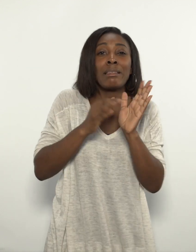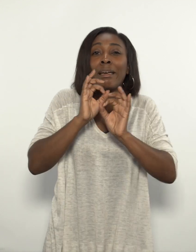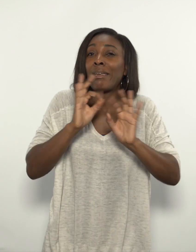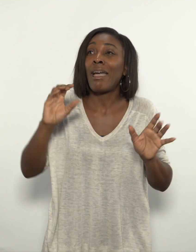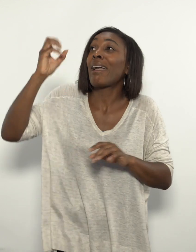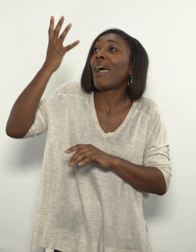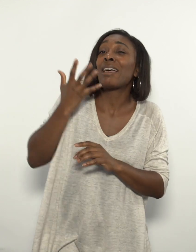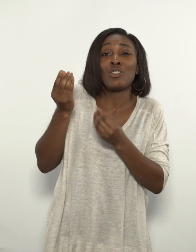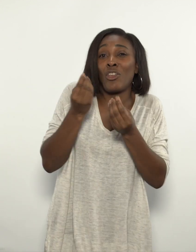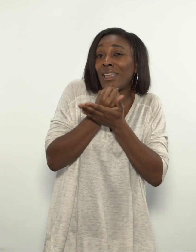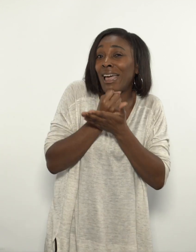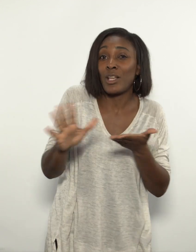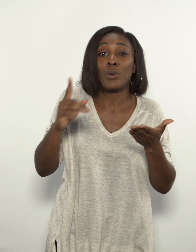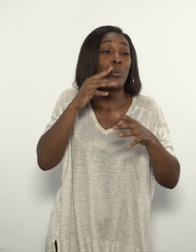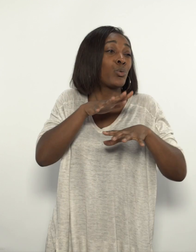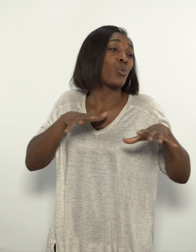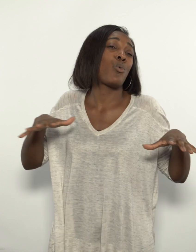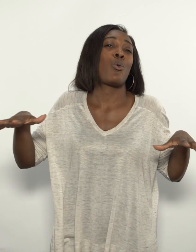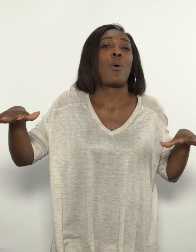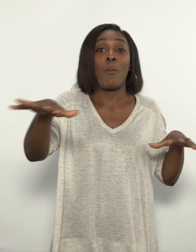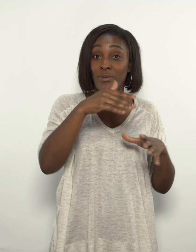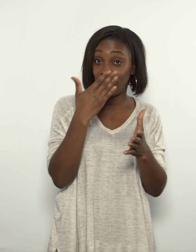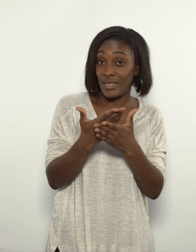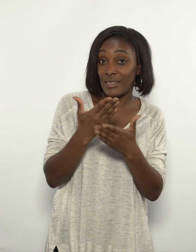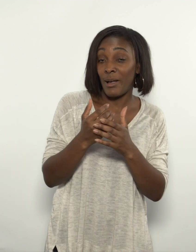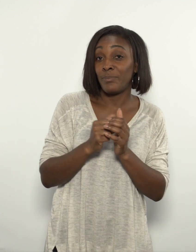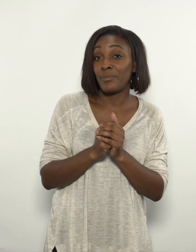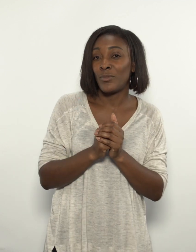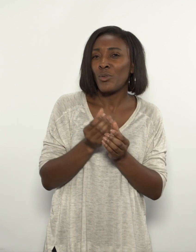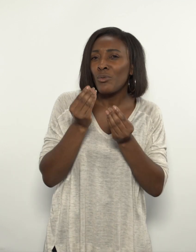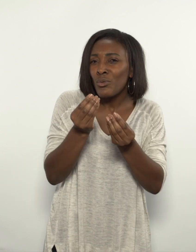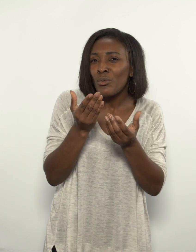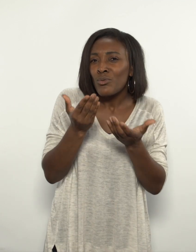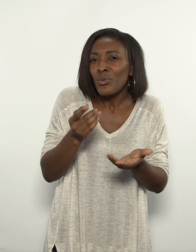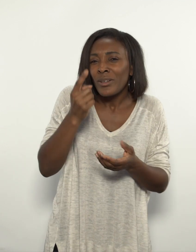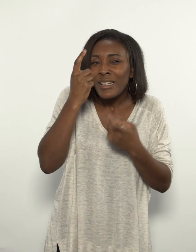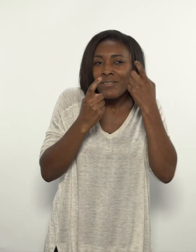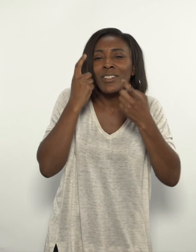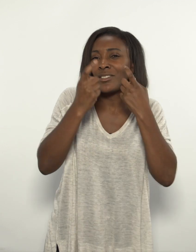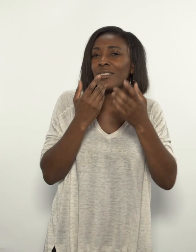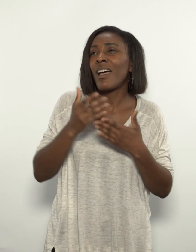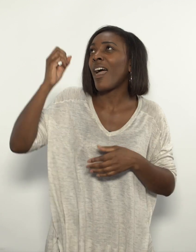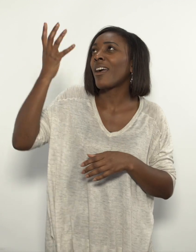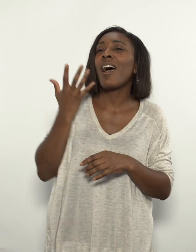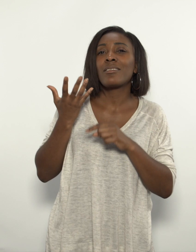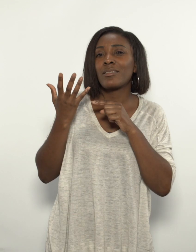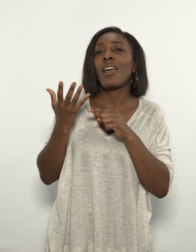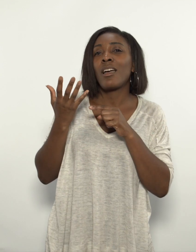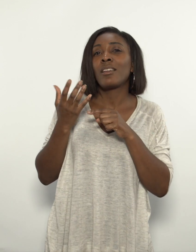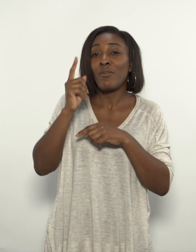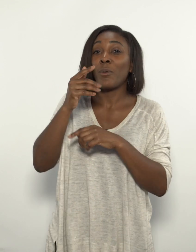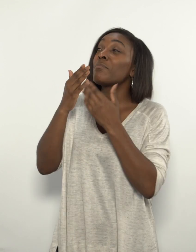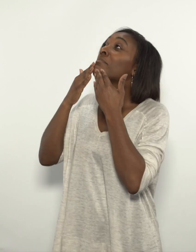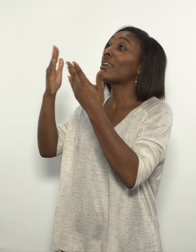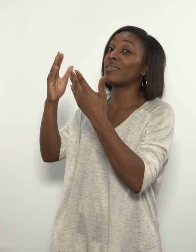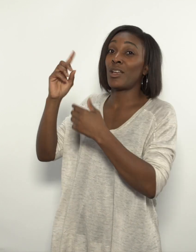imméritée, c'est la faveur imméritée de Dieu sur toute la création. Je vous invite aujourd'hui à réaliser cette grâce commune-là, cette grâce de Dieu et